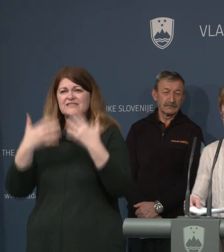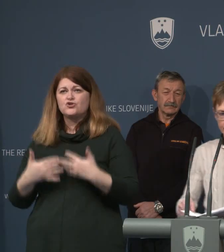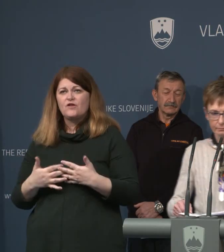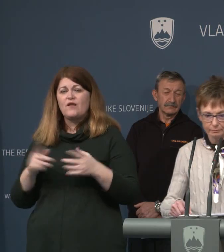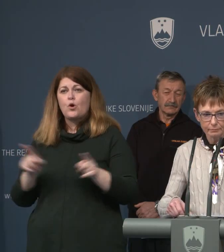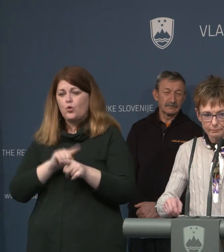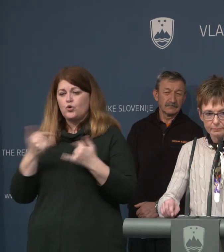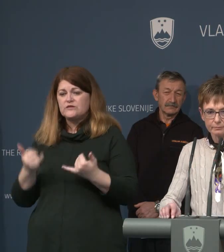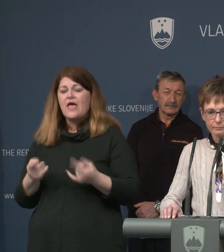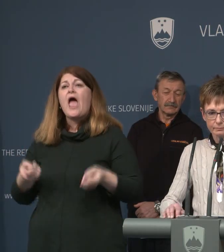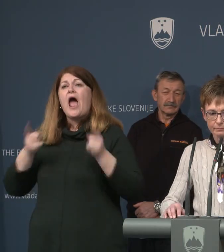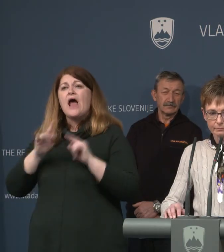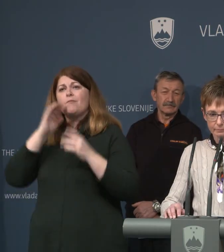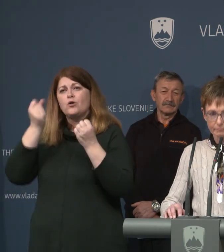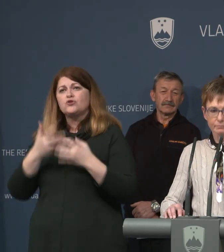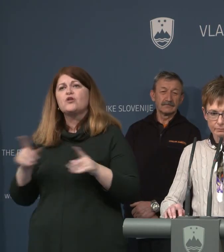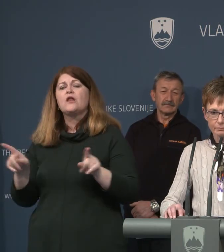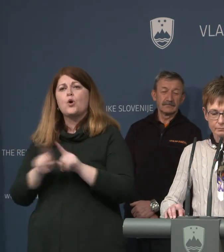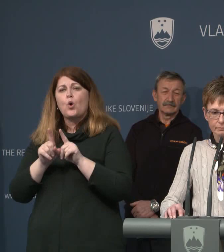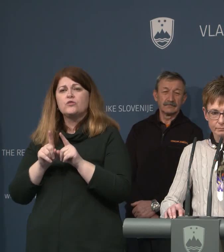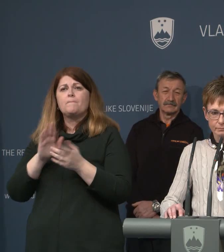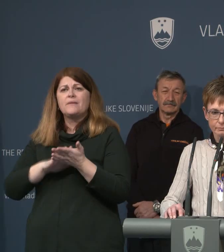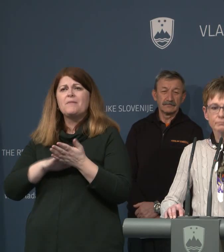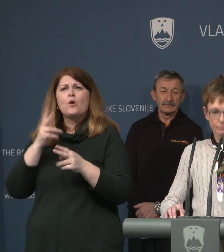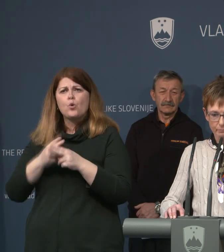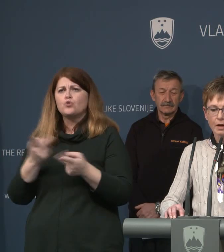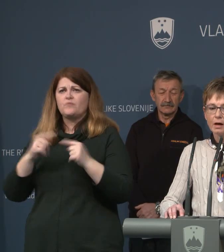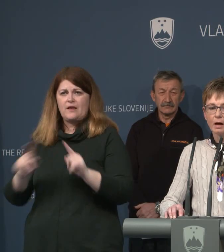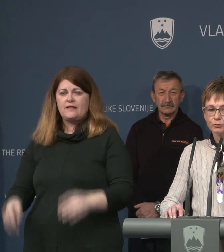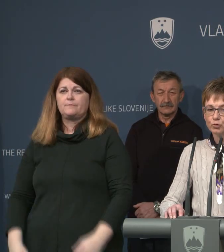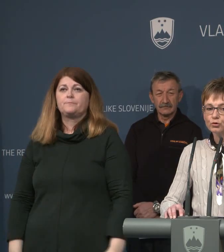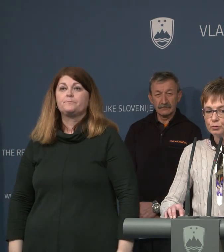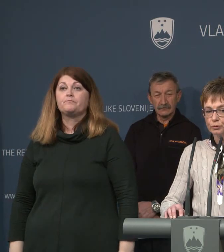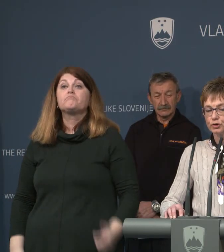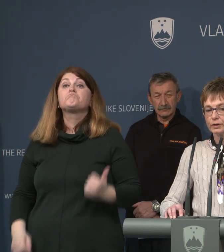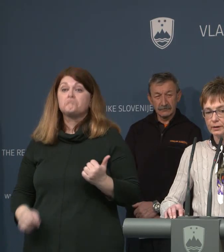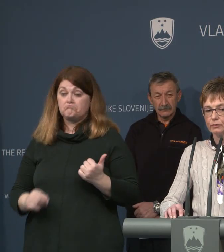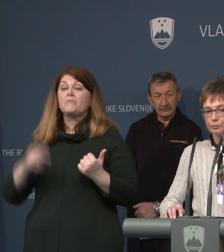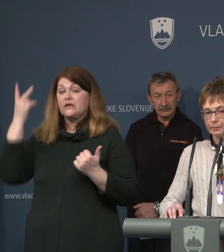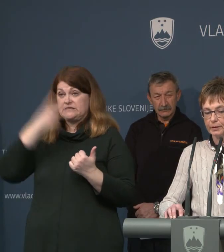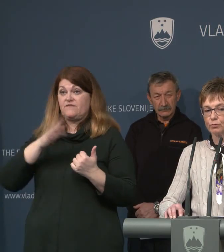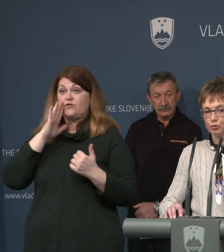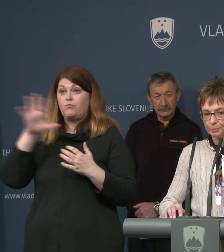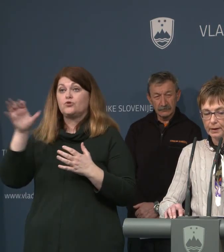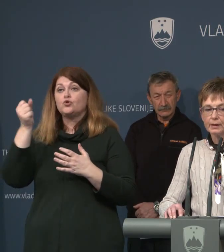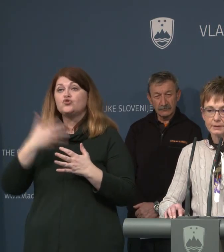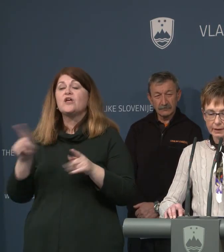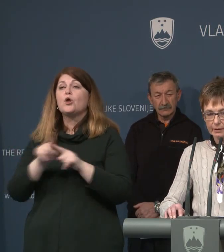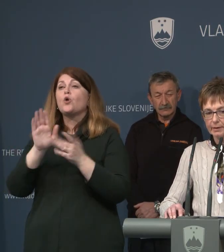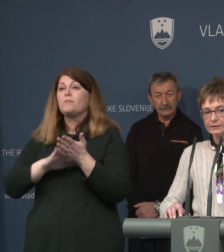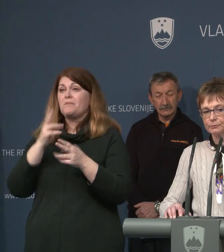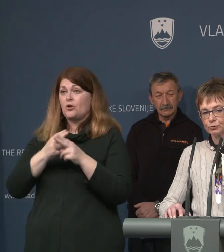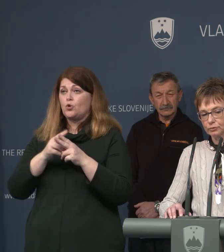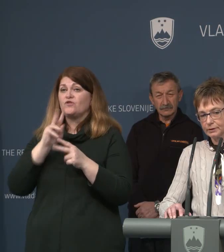kot jih do zdaj, ali bodo šteli kot primeri okužbe ali ne? absolutno bodo šteli kot primer okužbe. Za